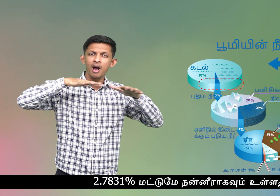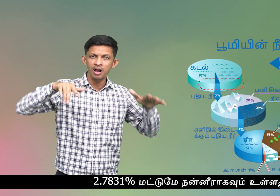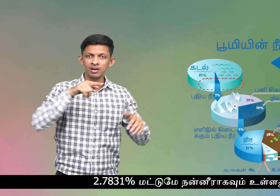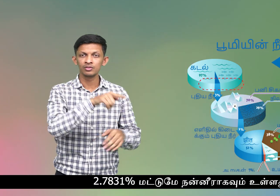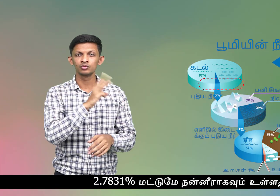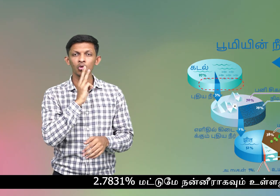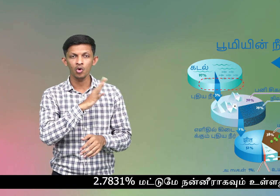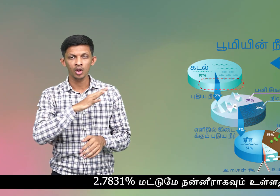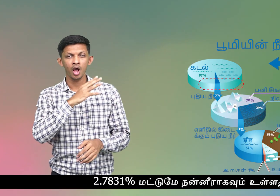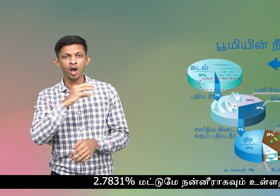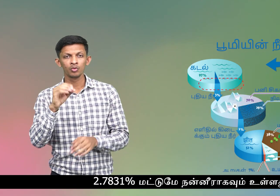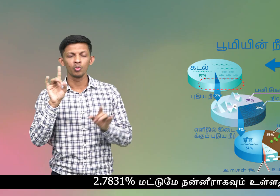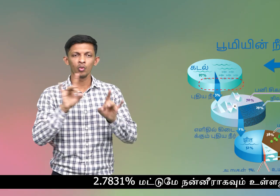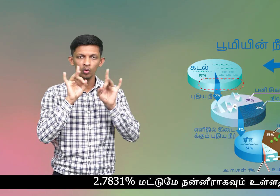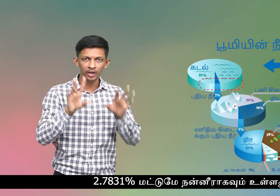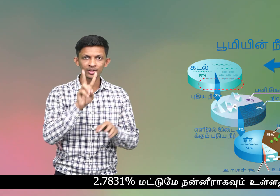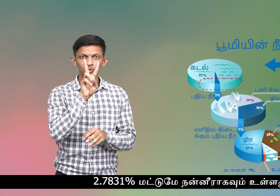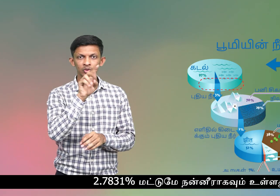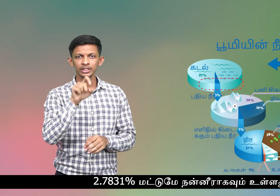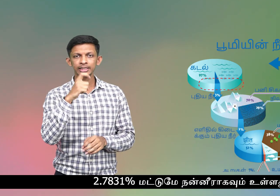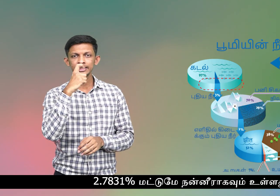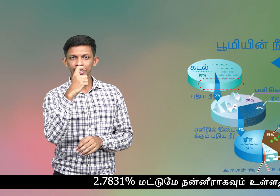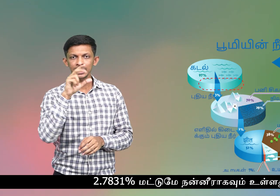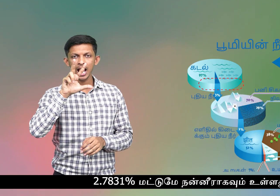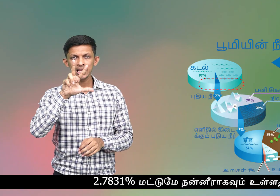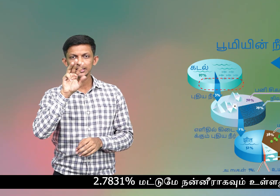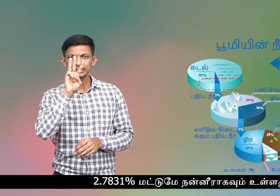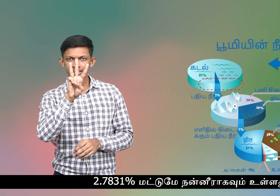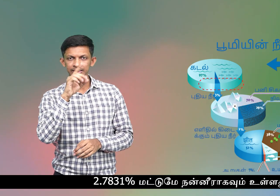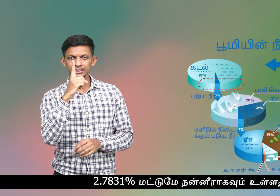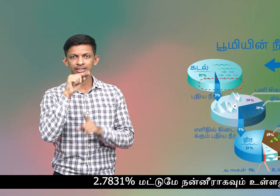2.7831 விழுக்காடு மட்டுமே நன்னீராகவும் உள்ளது.